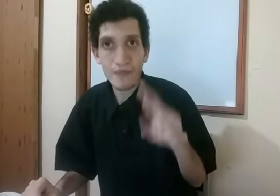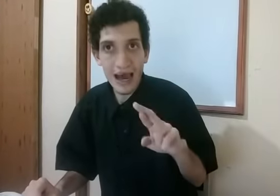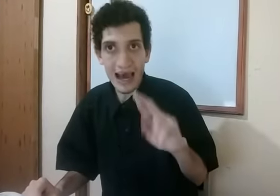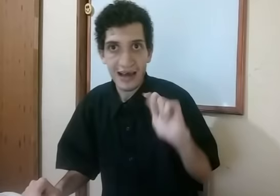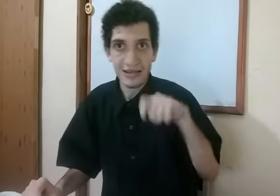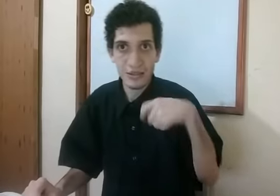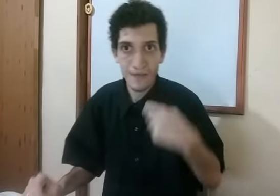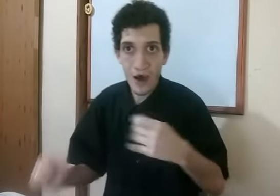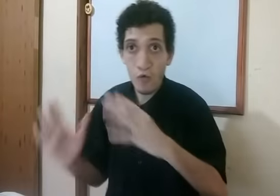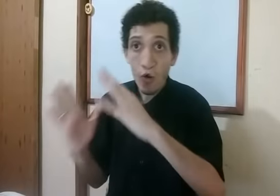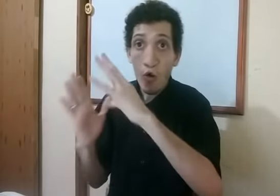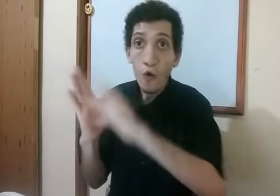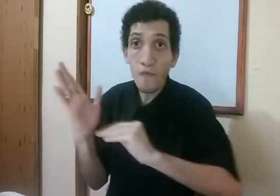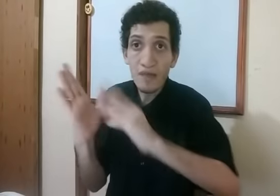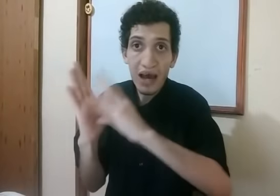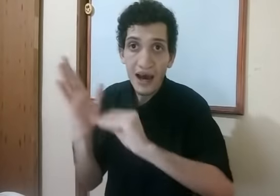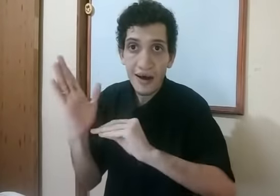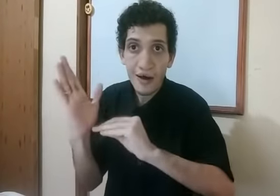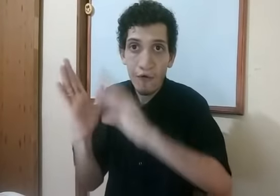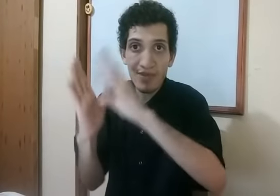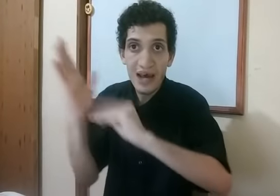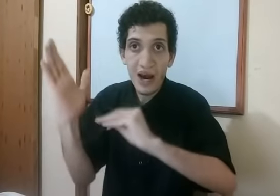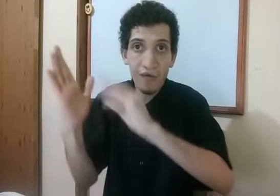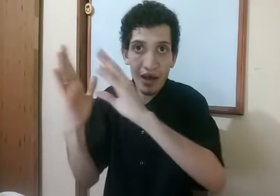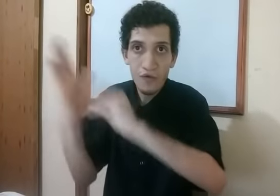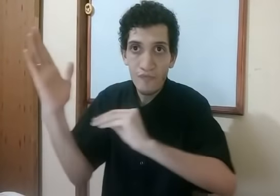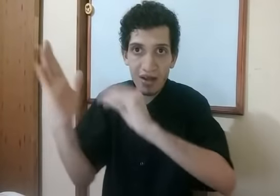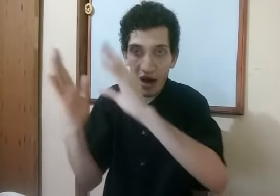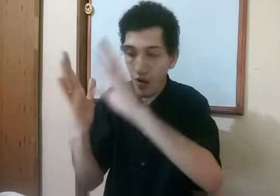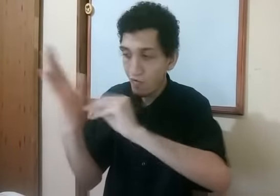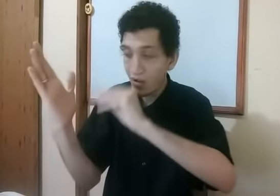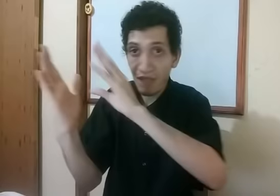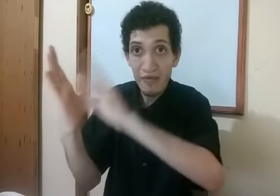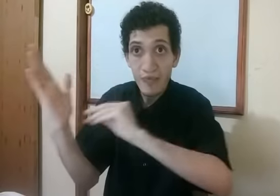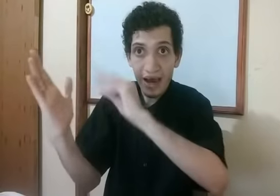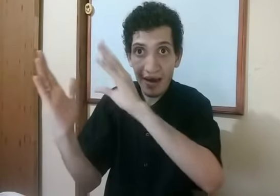Imitar, sinal, copiar, copiar alguém, copiar algo, imitar,